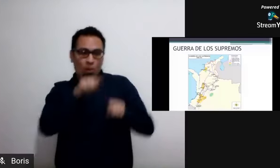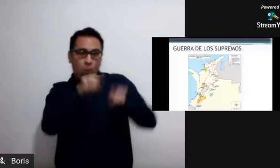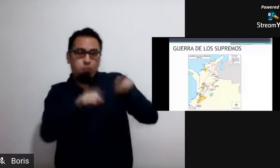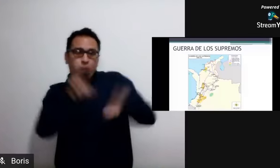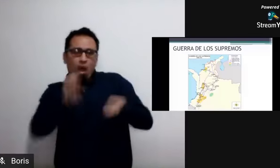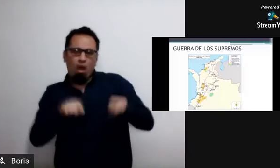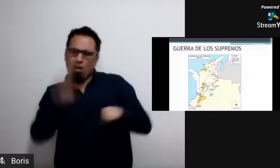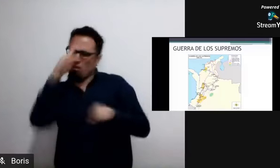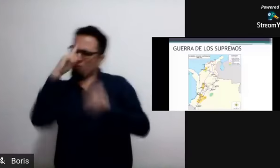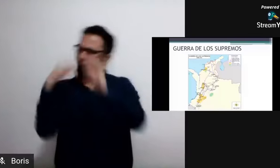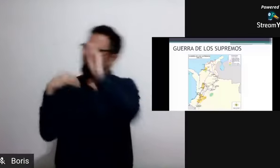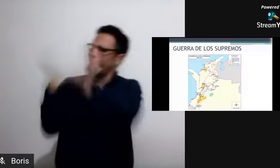territorio colombiano,